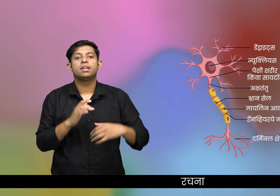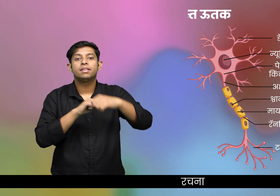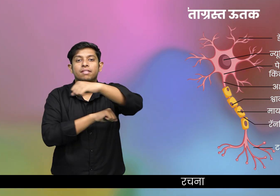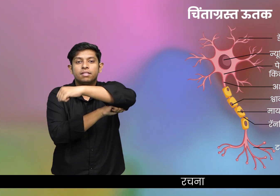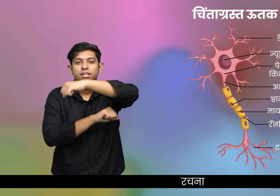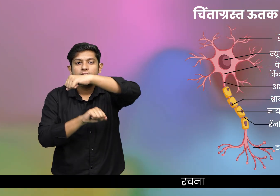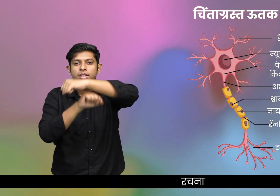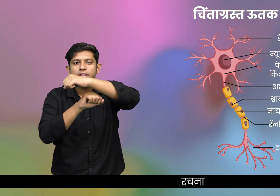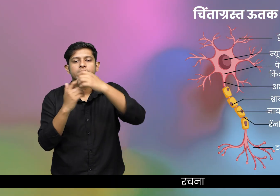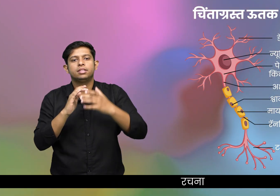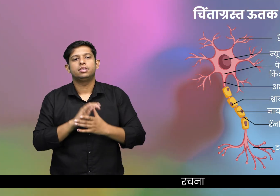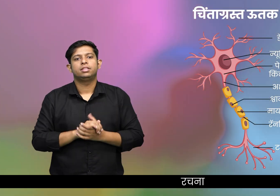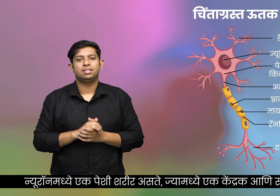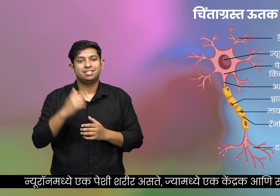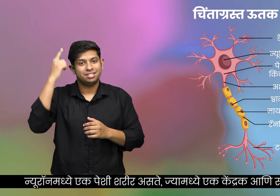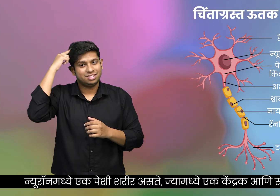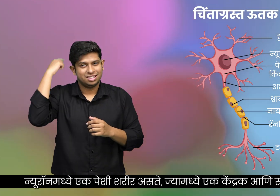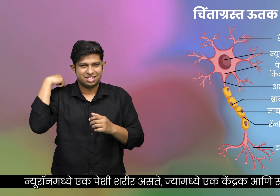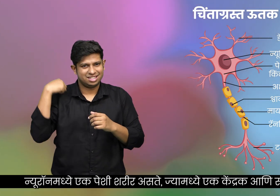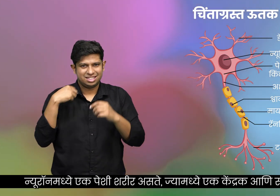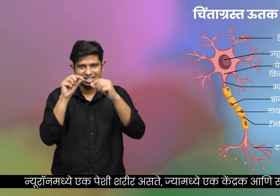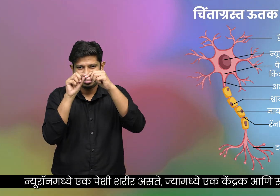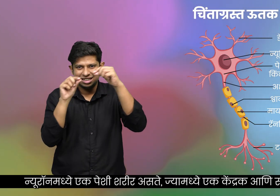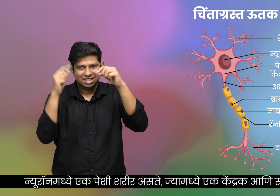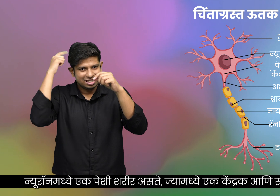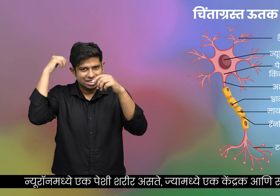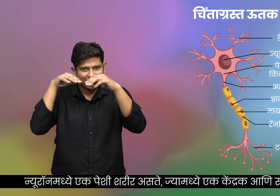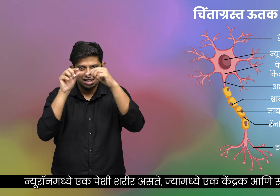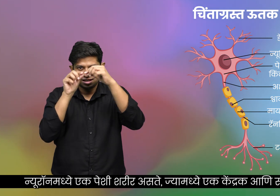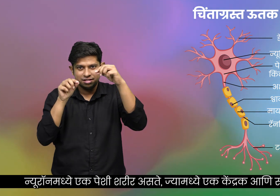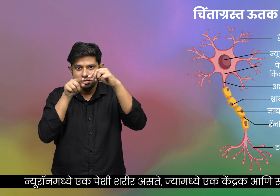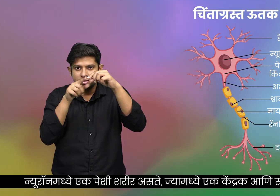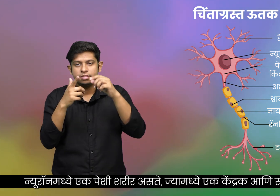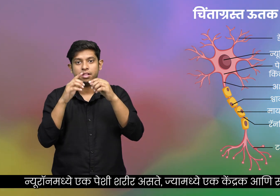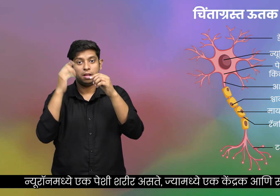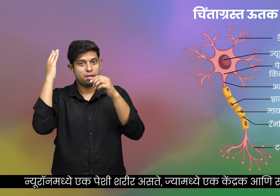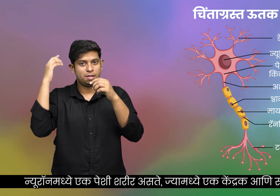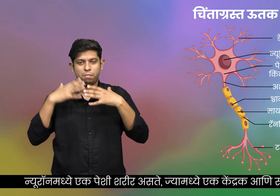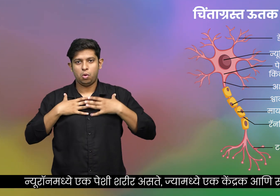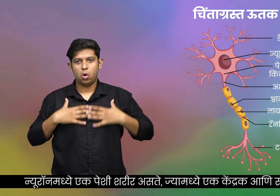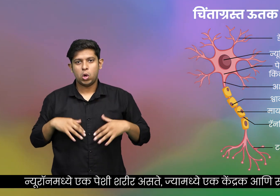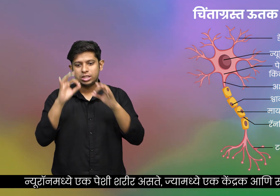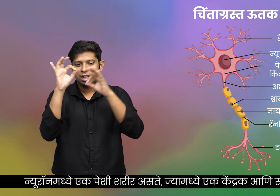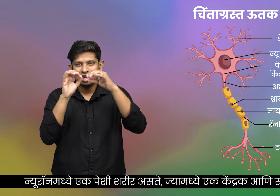याची रचना. पहिली, न्यूरॉनमध्ये एक पेशी शरीर असते ज्यामध्ये एक केंद्रक